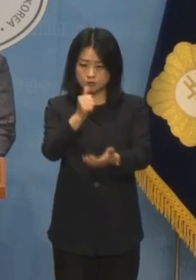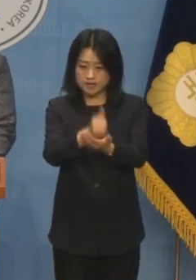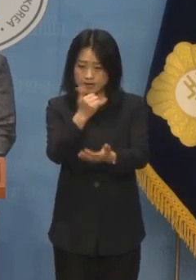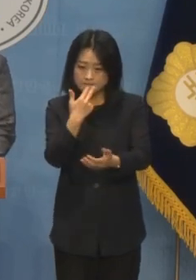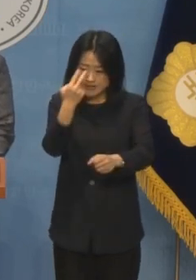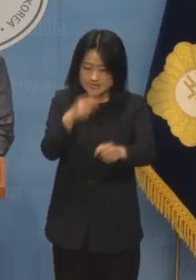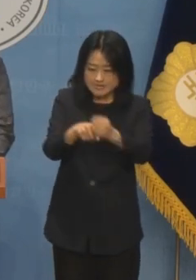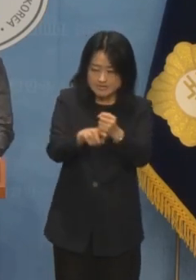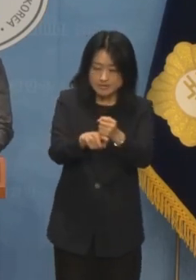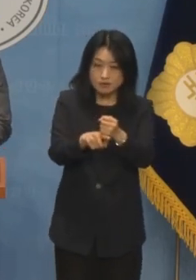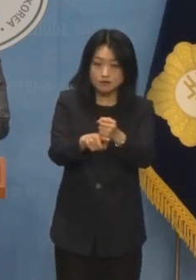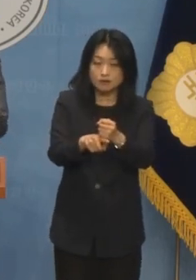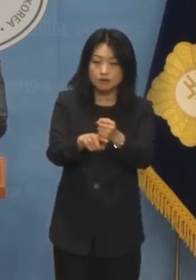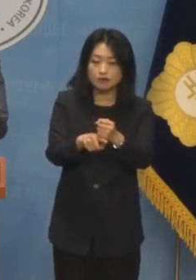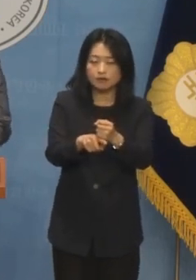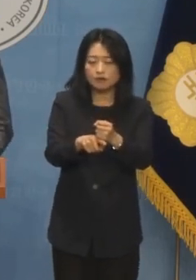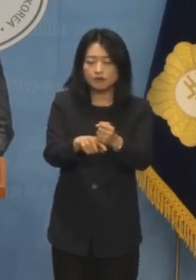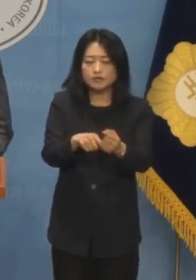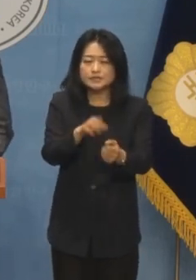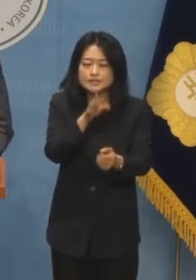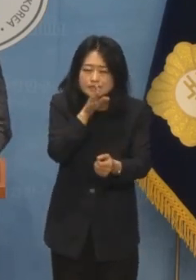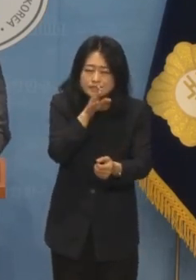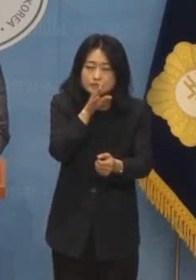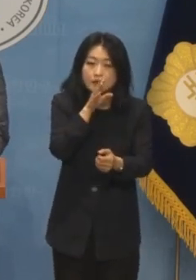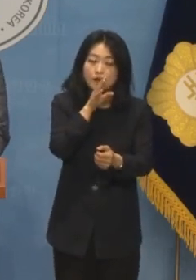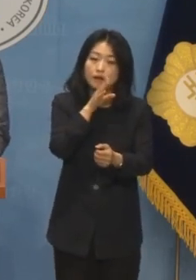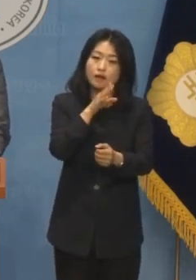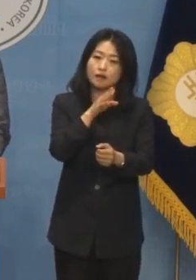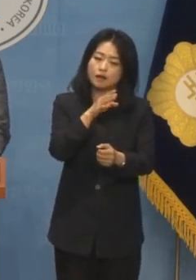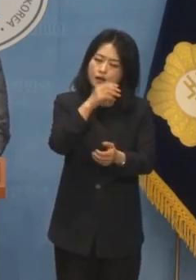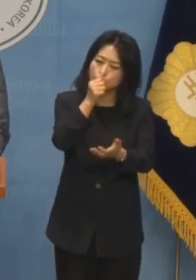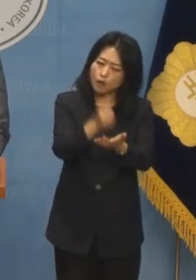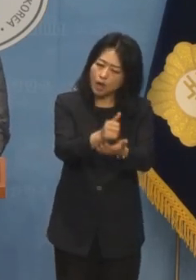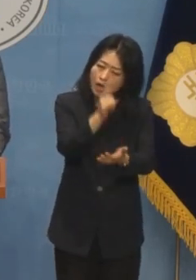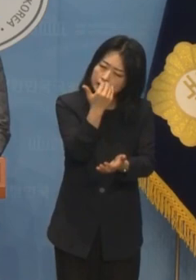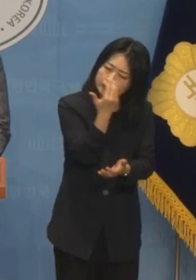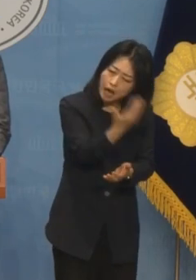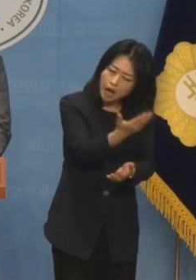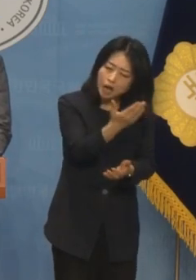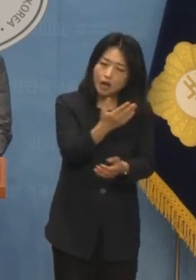실체적 진실의 발견이건 국가 형벌권을